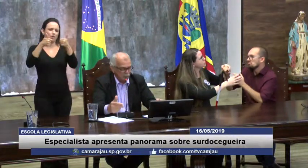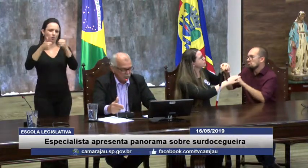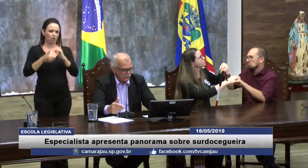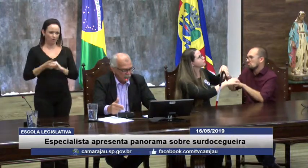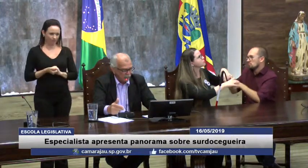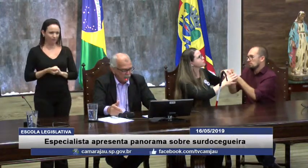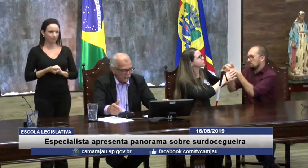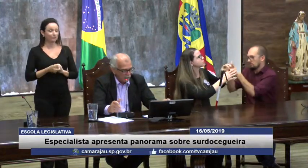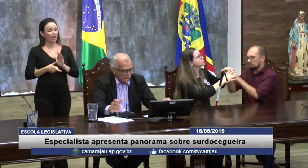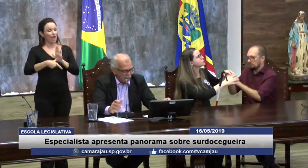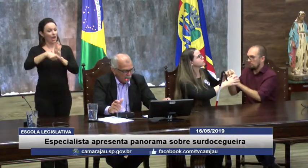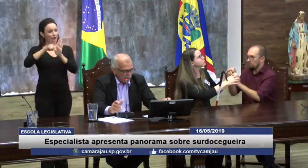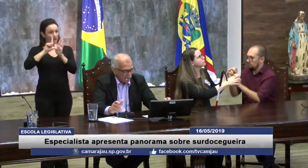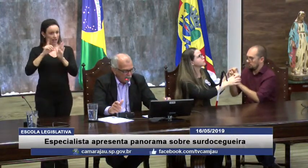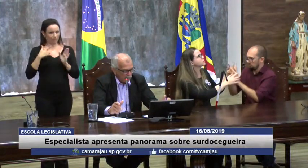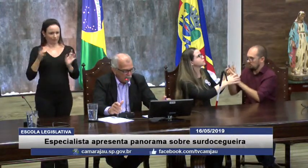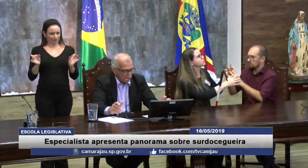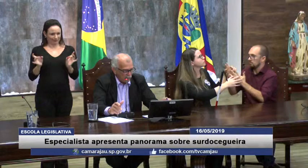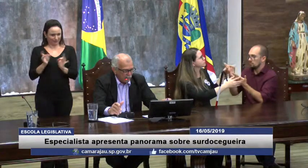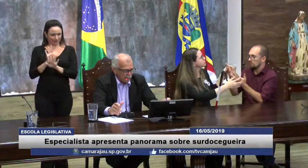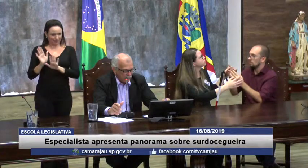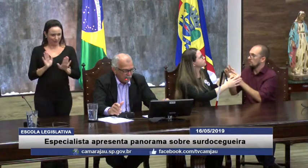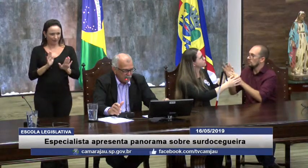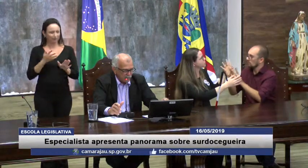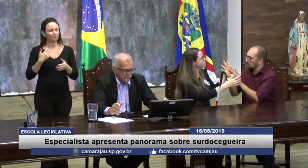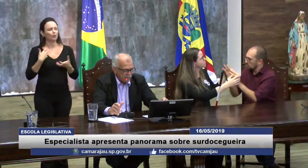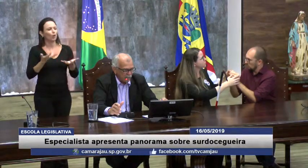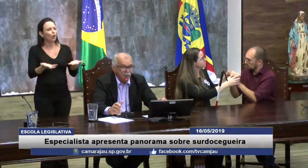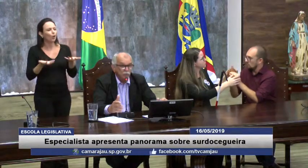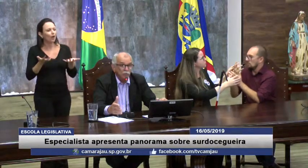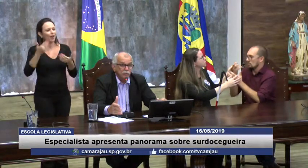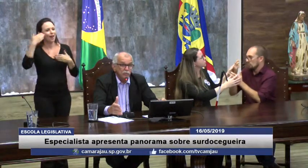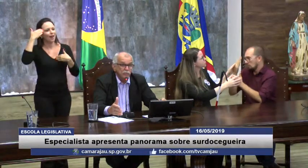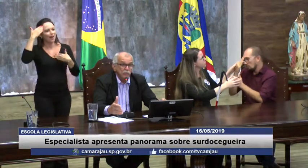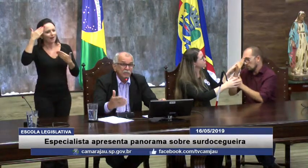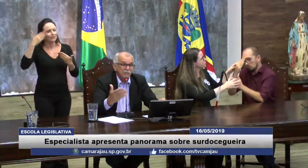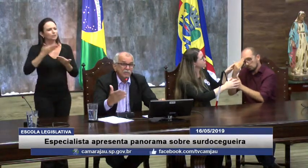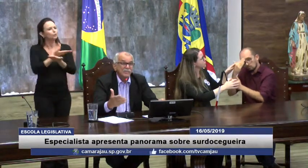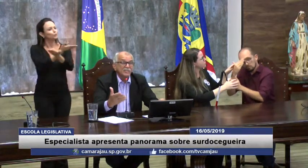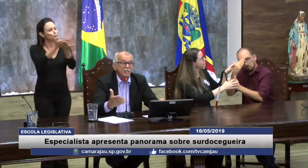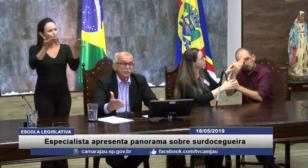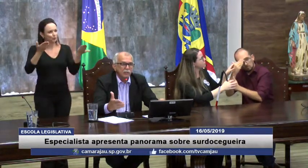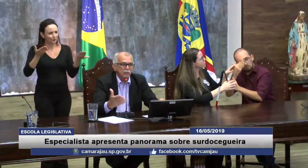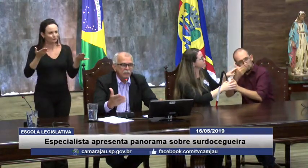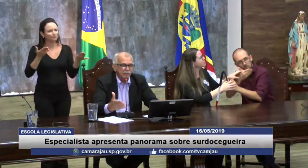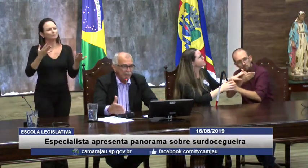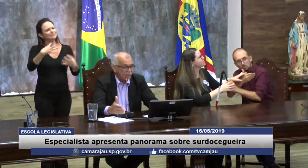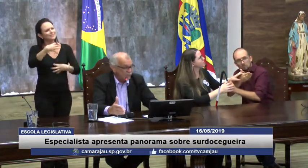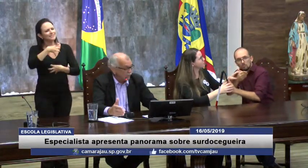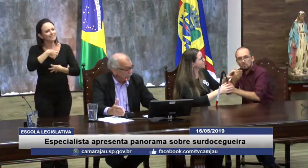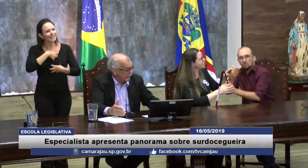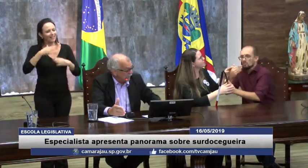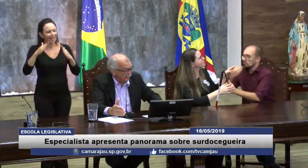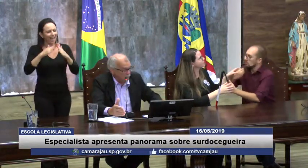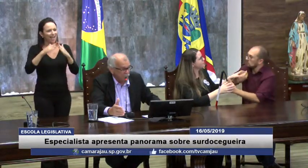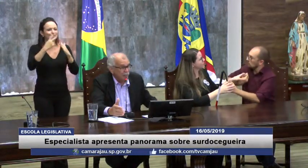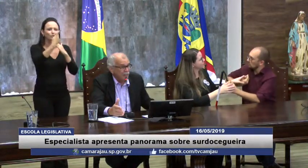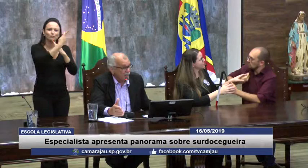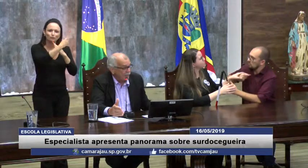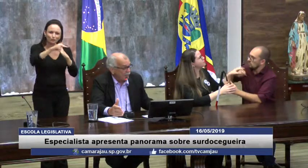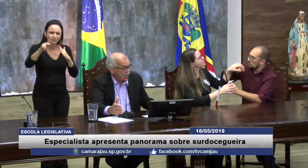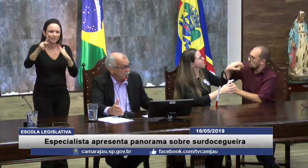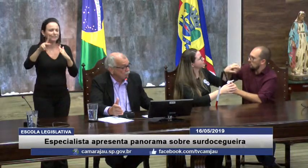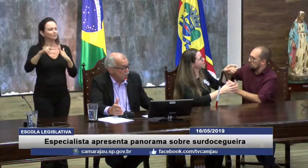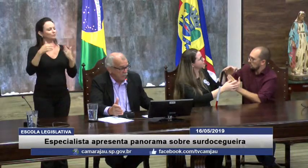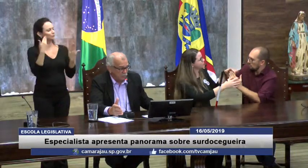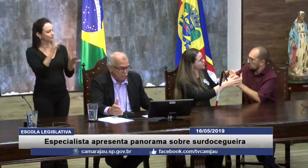Antes de encerrar, eu quero agradecer aqui a todos, se sintam em casa, a você,